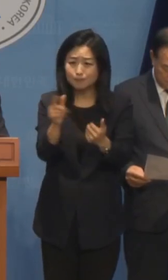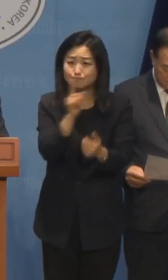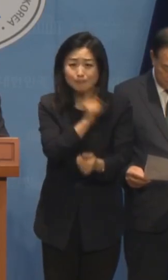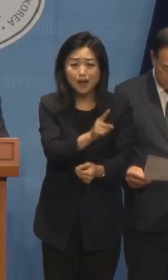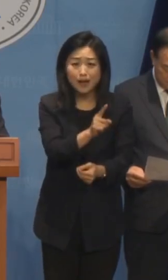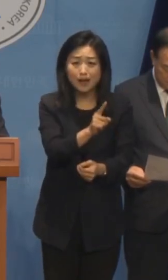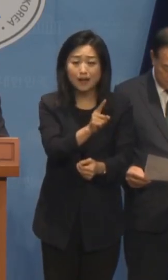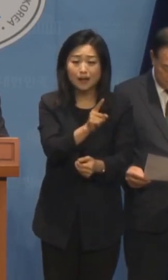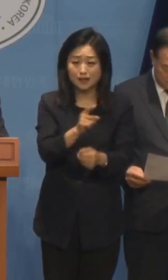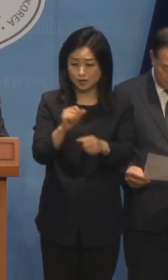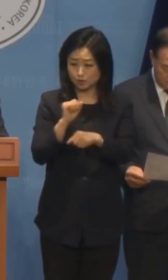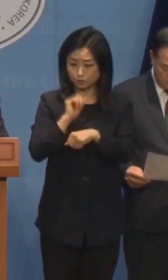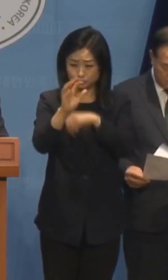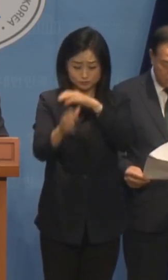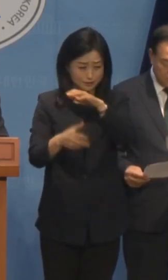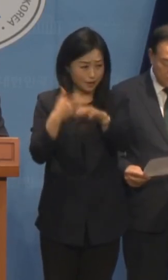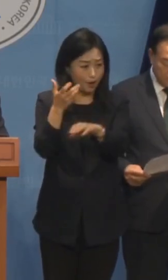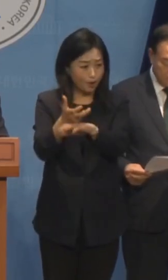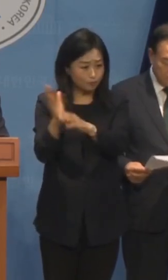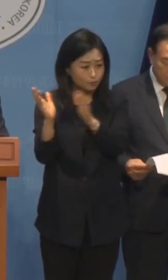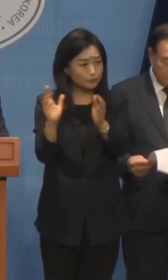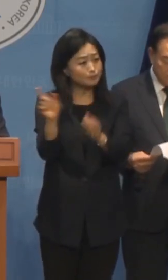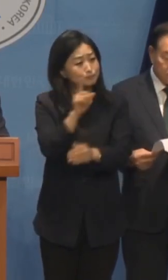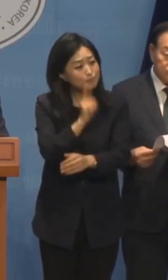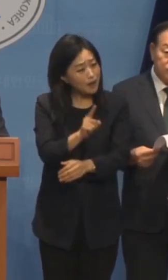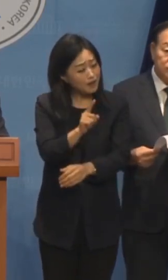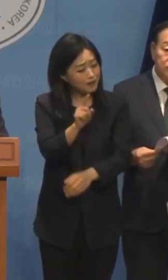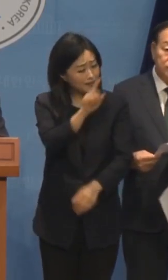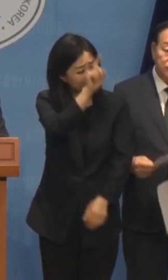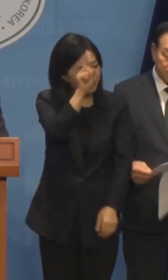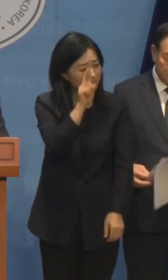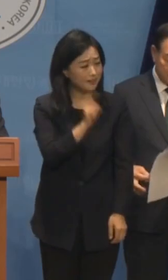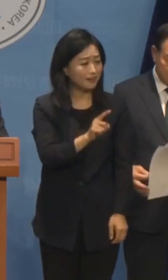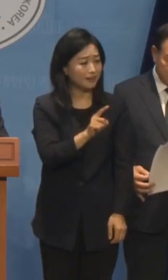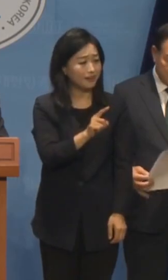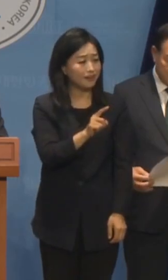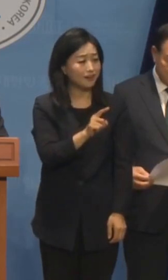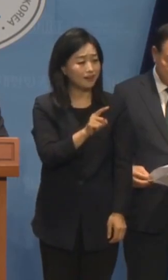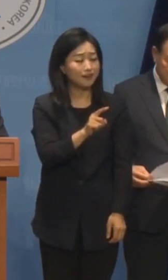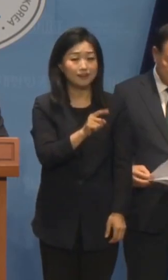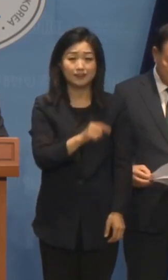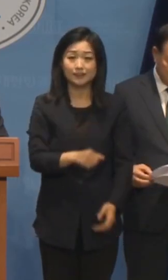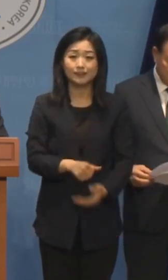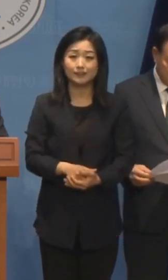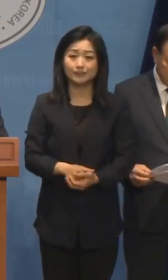대비한 계엄령 준비 시도로 해석될 수 있단 말입니까?